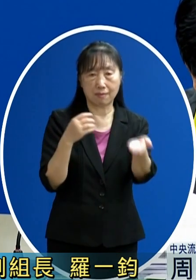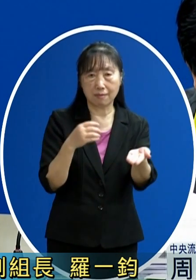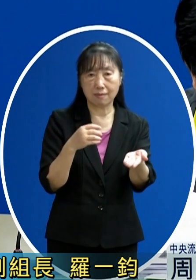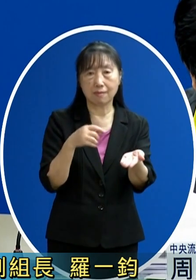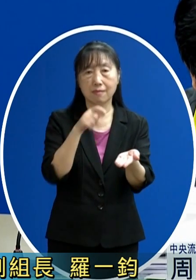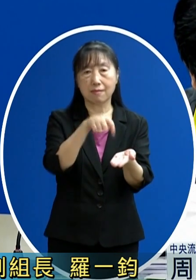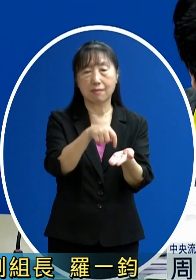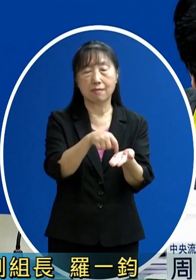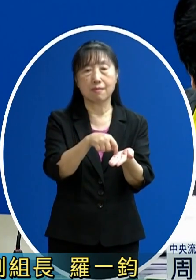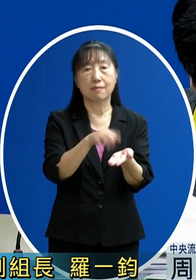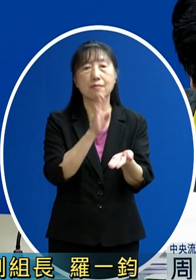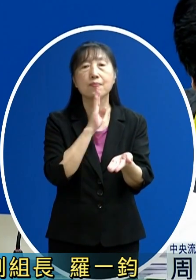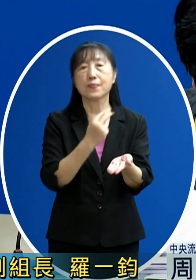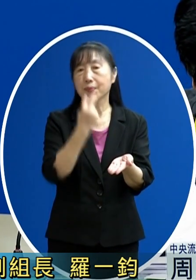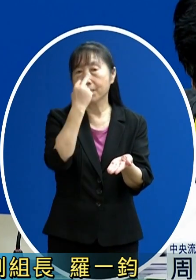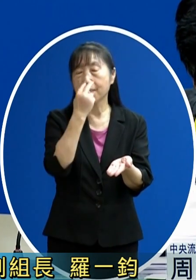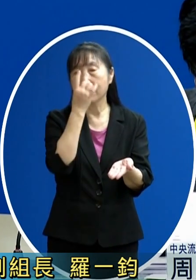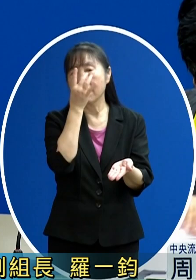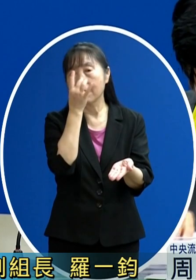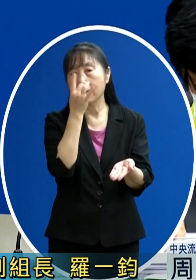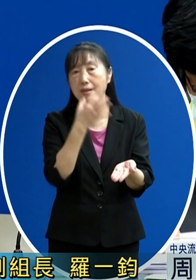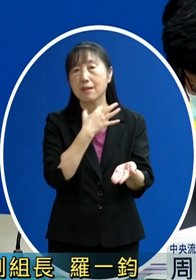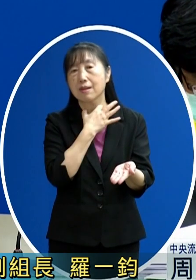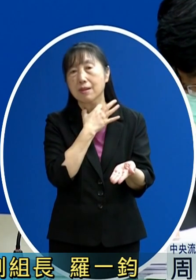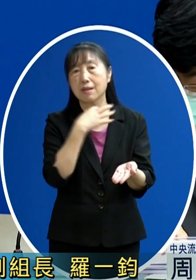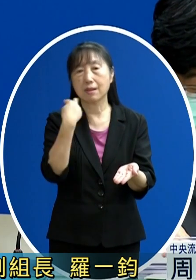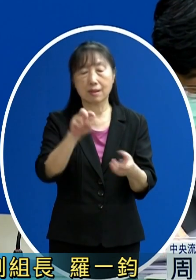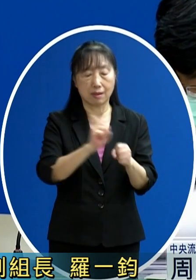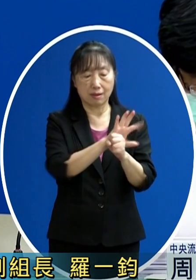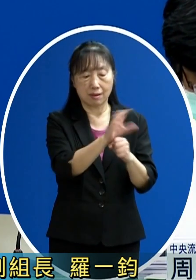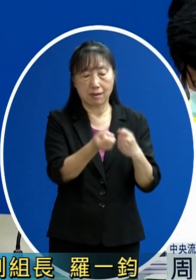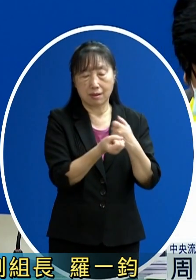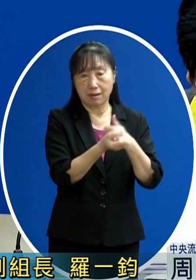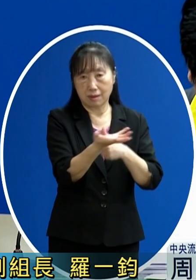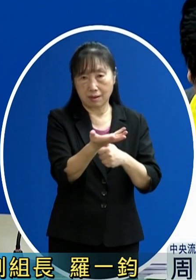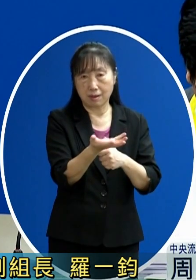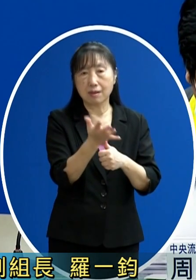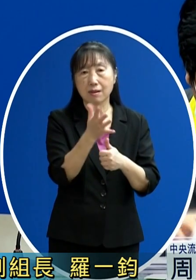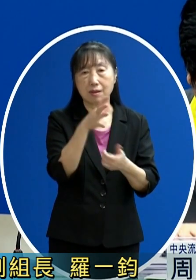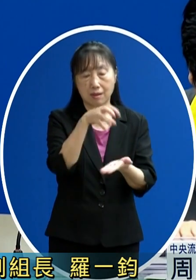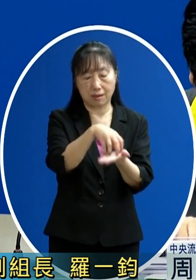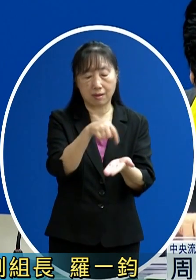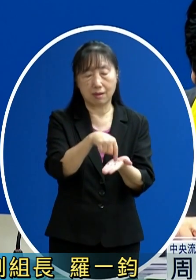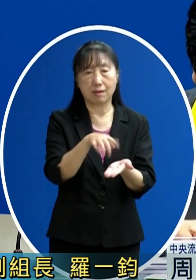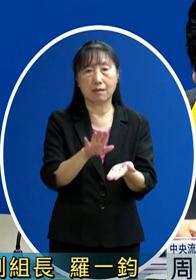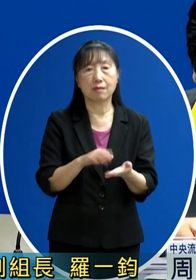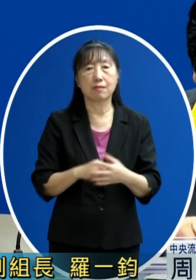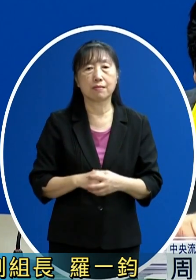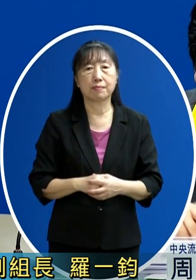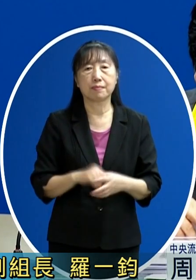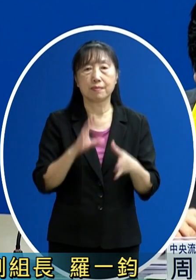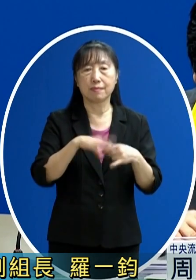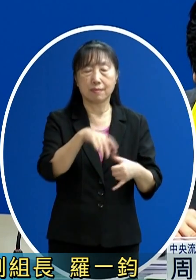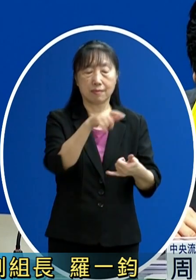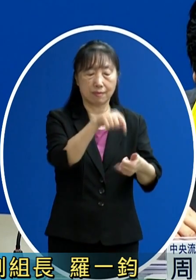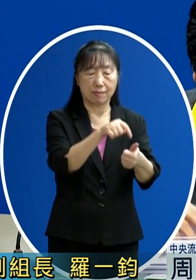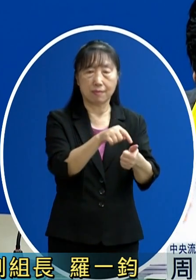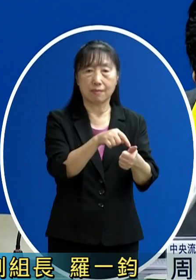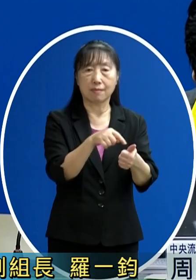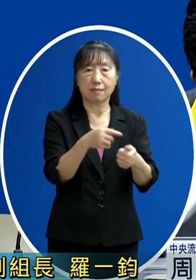个呼吸衰竭以及新冠病毒感染的一个情形，那所以这一案是属于一个家中死